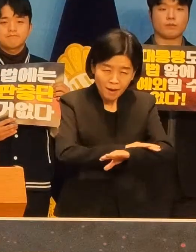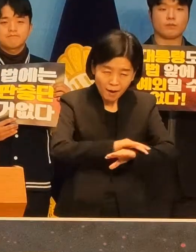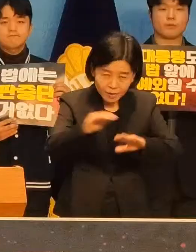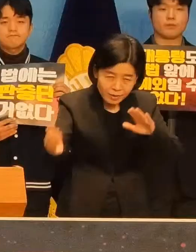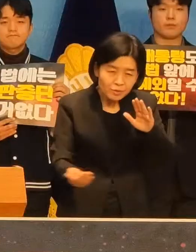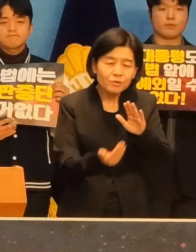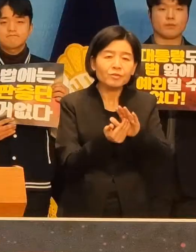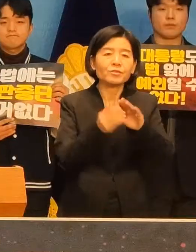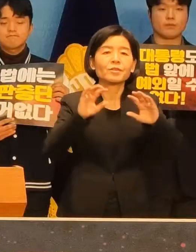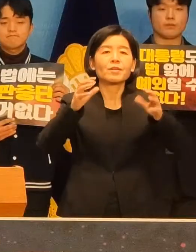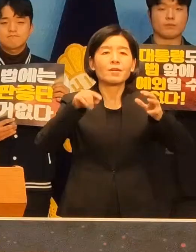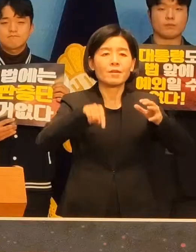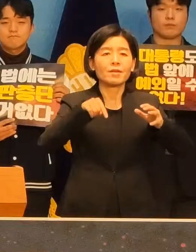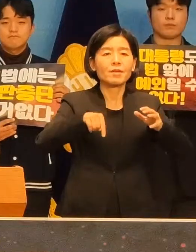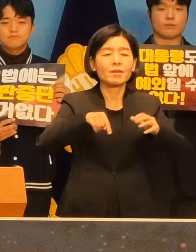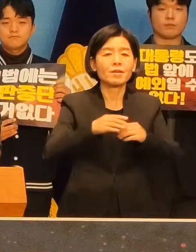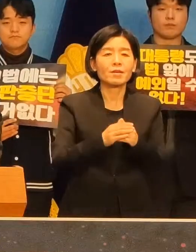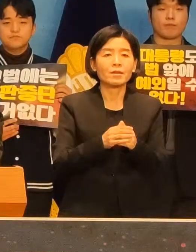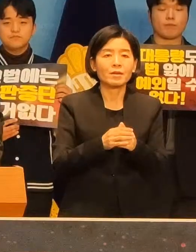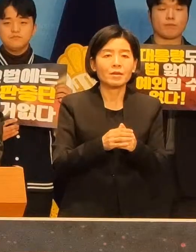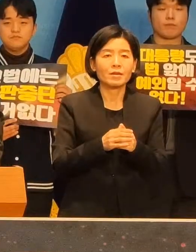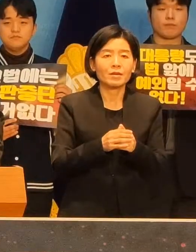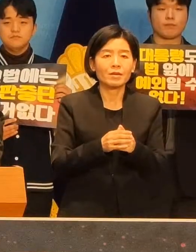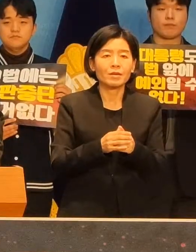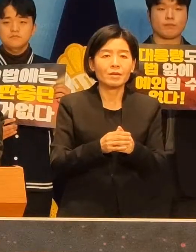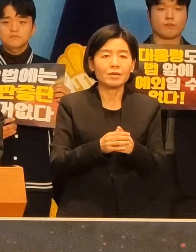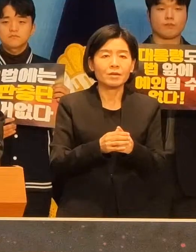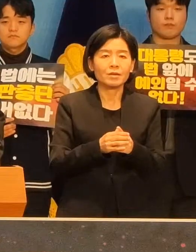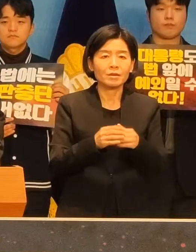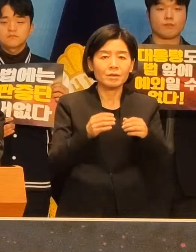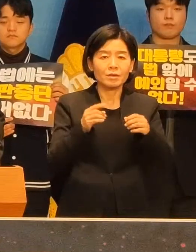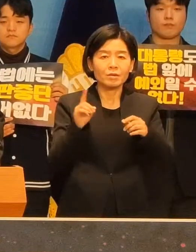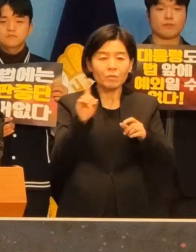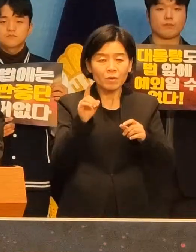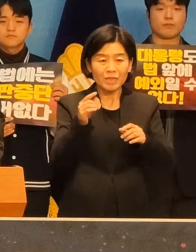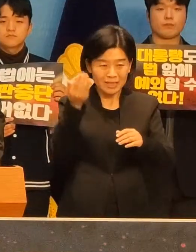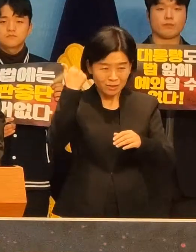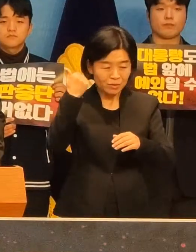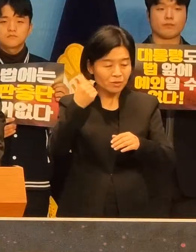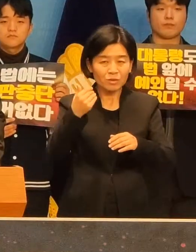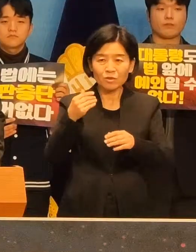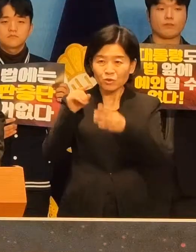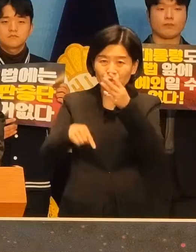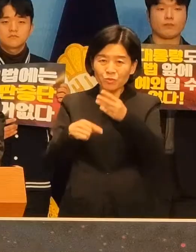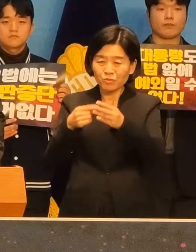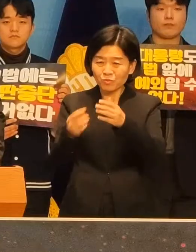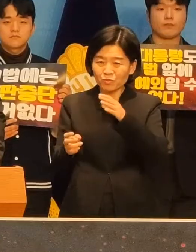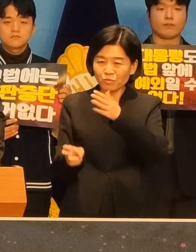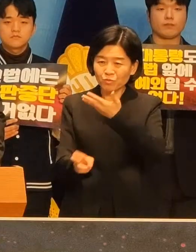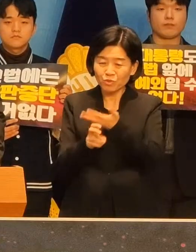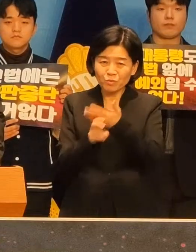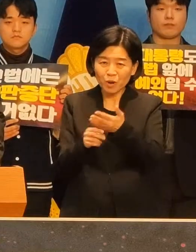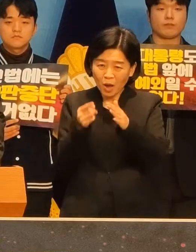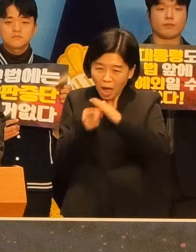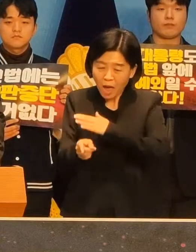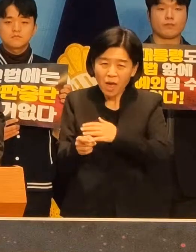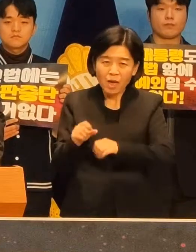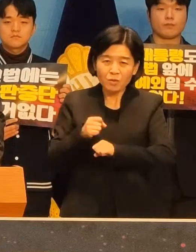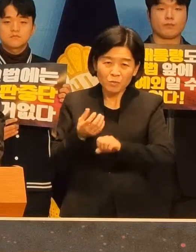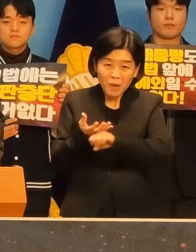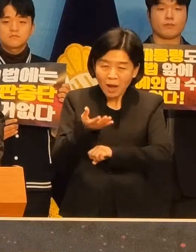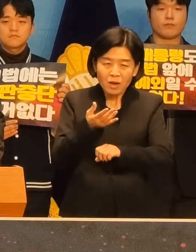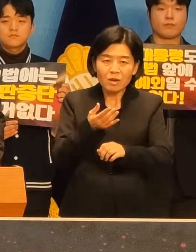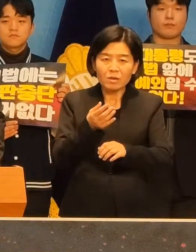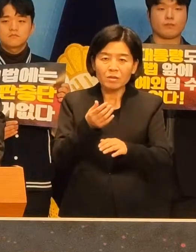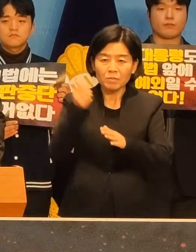날에 더 이상 계엄도 성공할 수 없듯이 범죄 민중 독재도